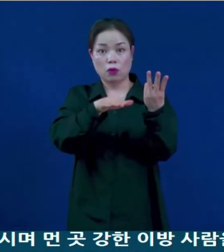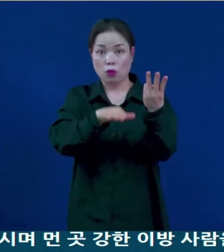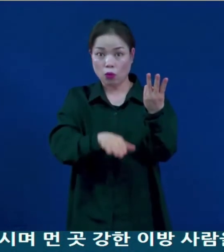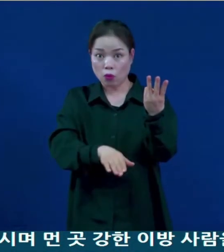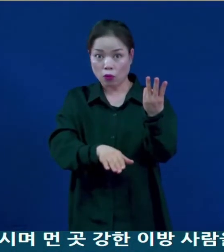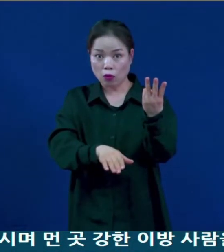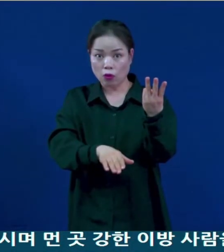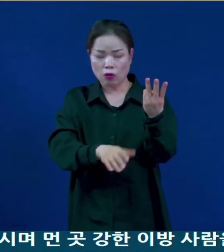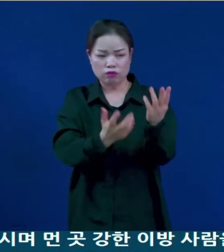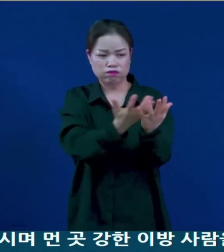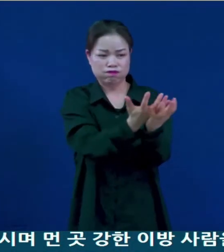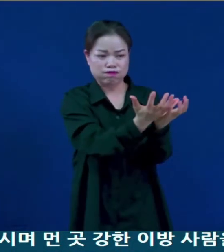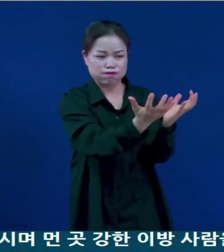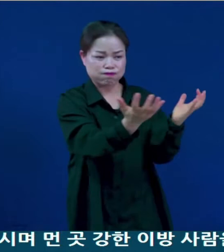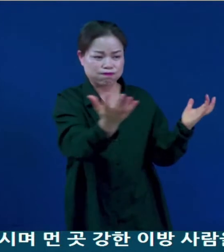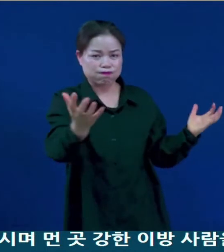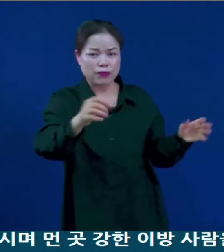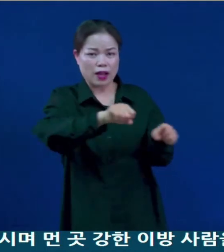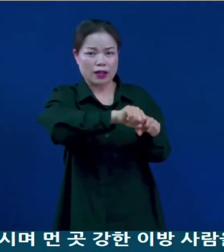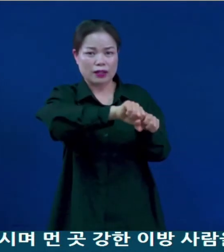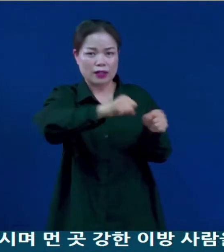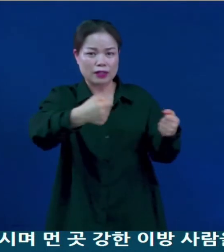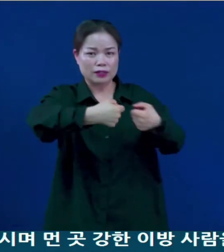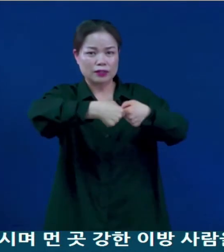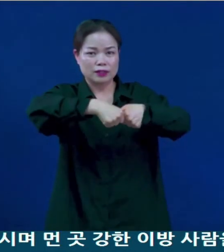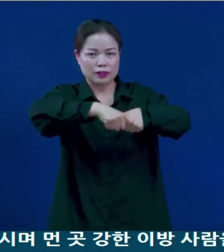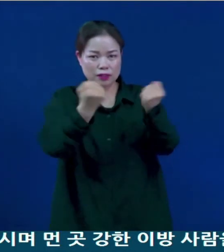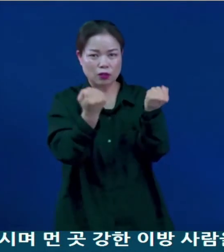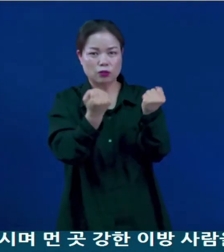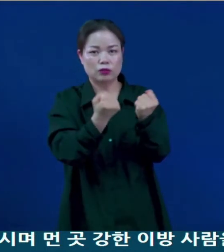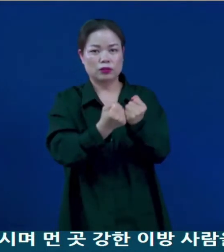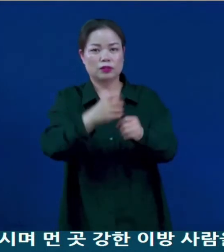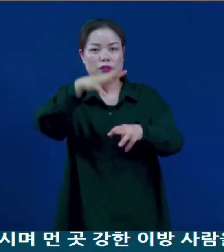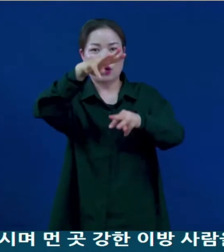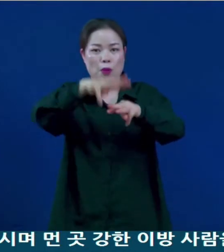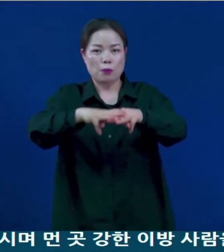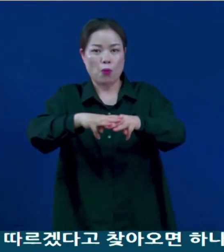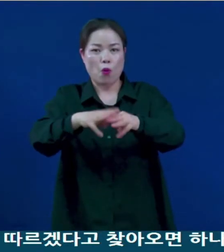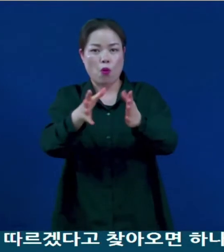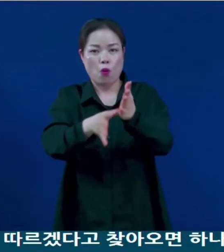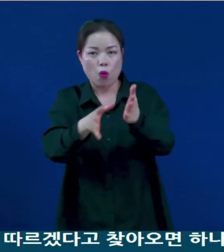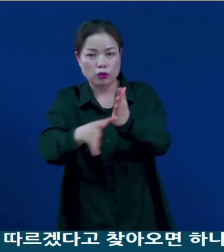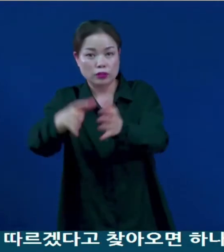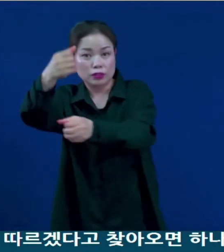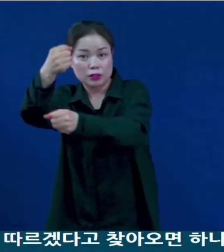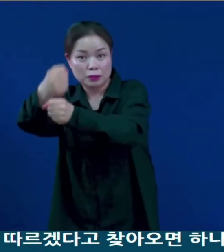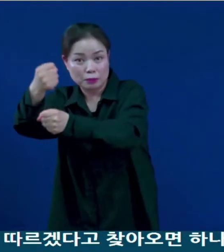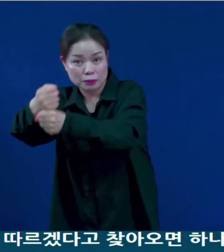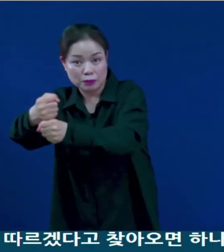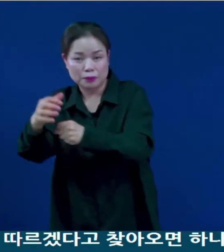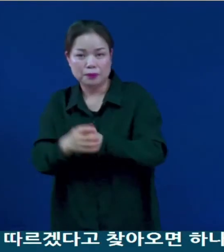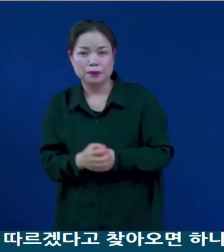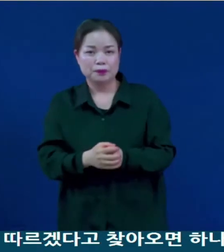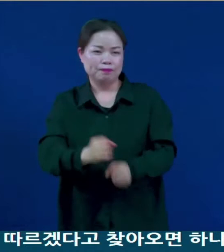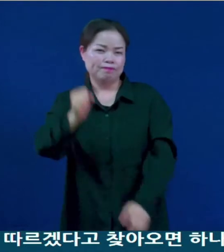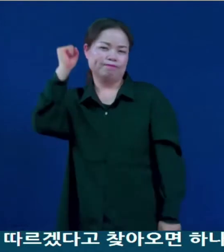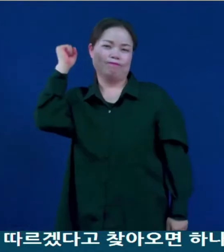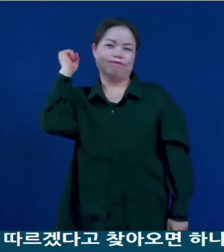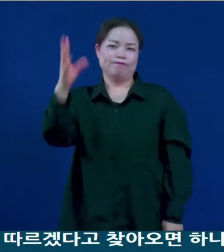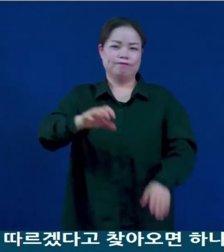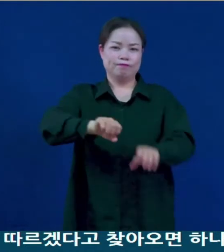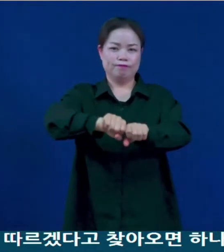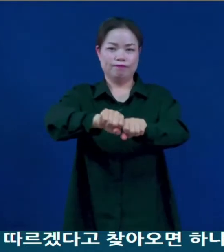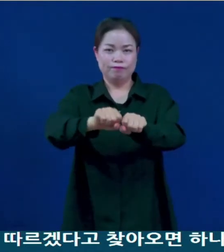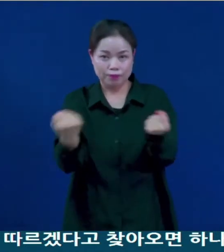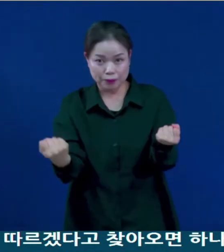무리가 그 칼을 쳐서 보습을 만들고 창을 쳐서 낫을 만들 것이다.